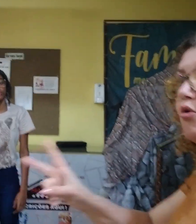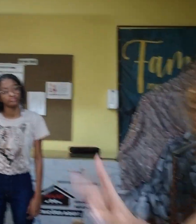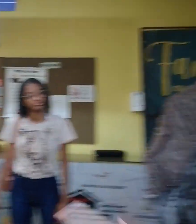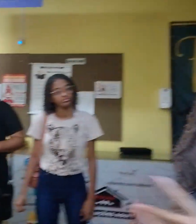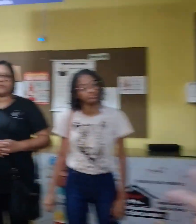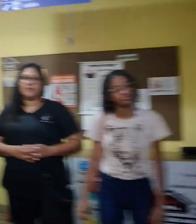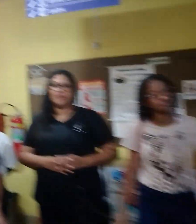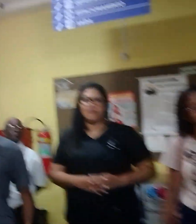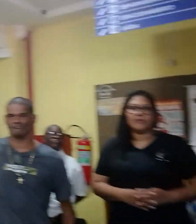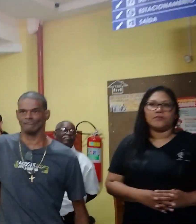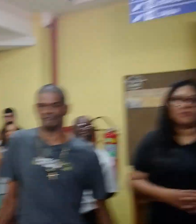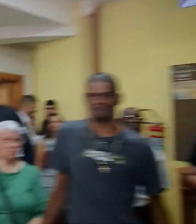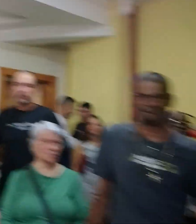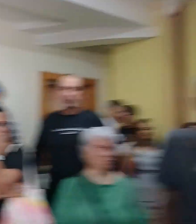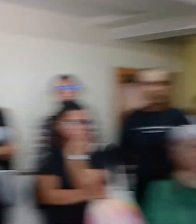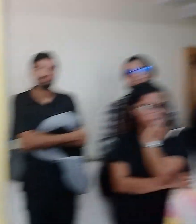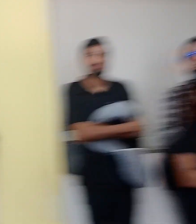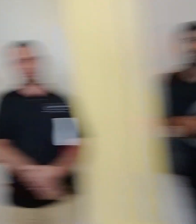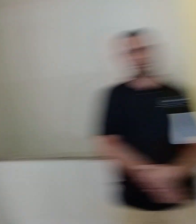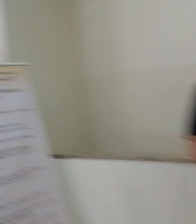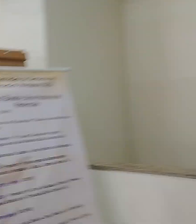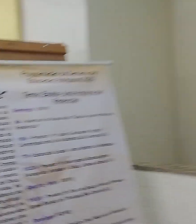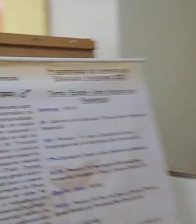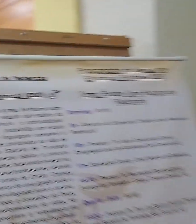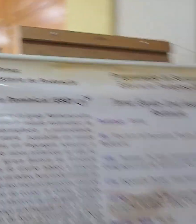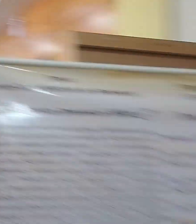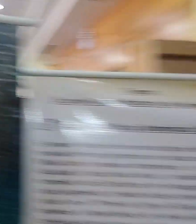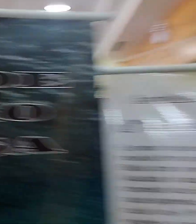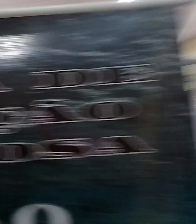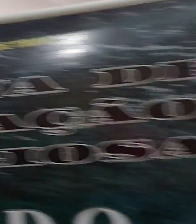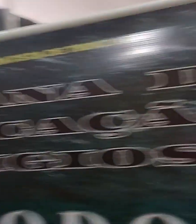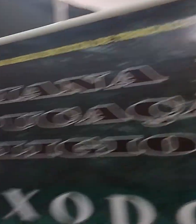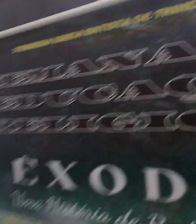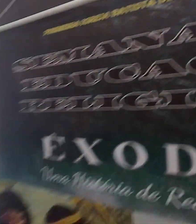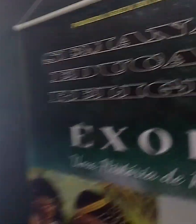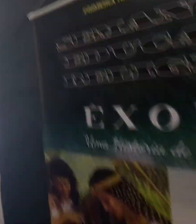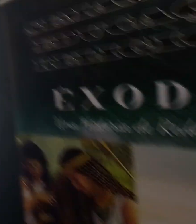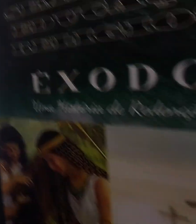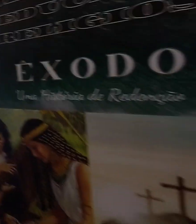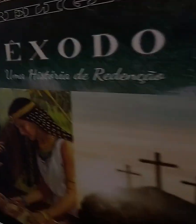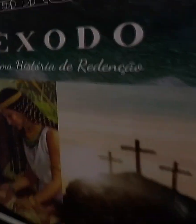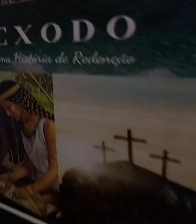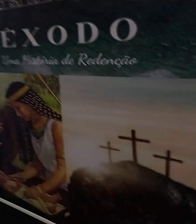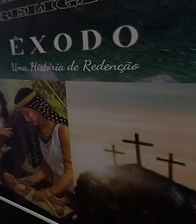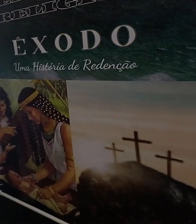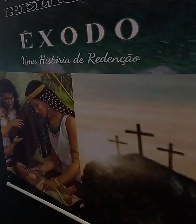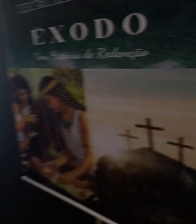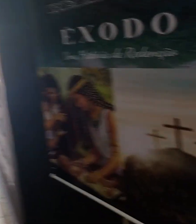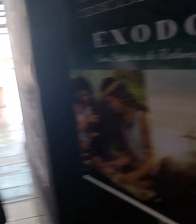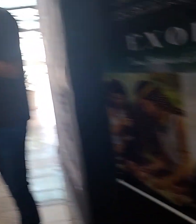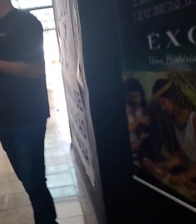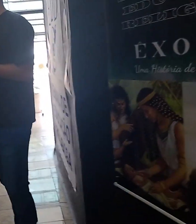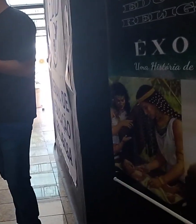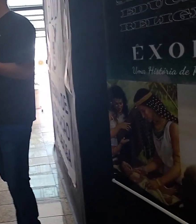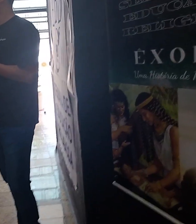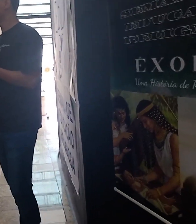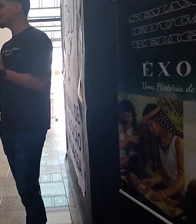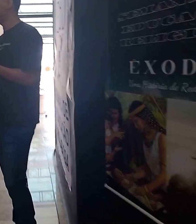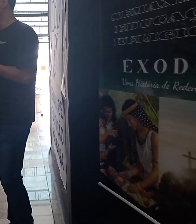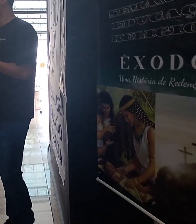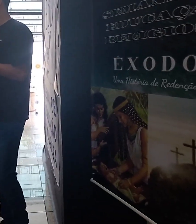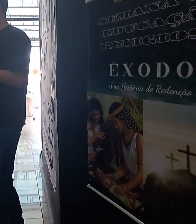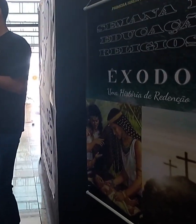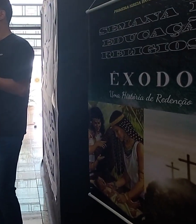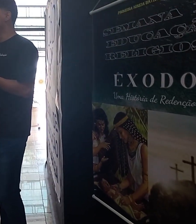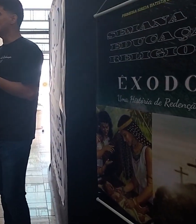nossa última, que foi sobre José. Então, o tema da nossa exposição, do nosso culto, é Êxodo, uma história